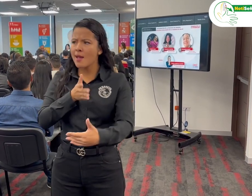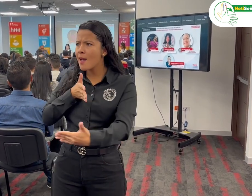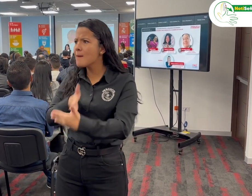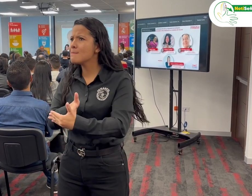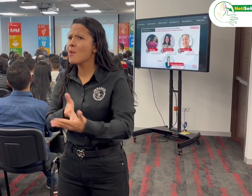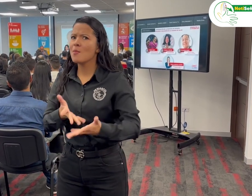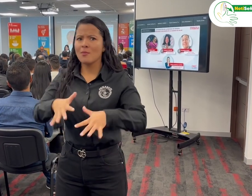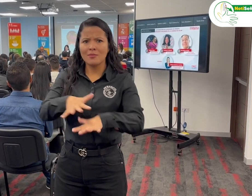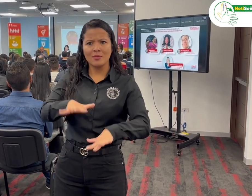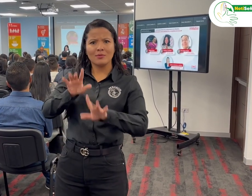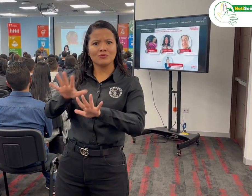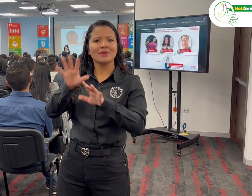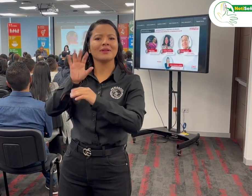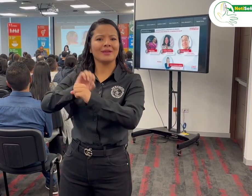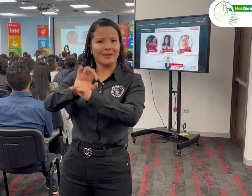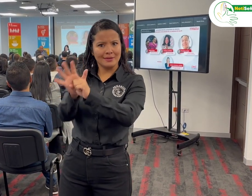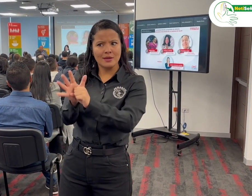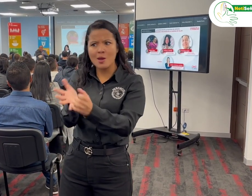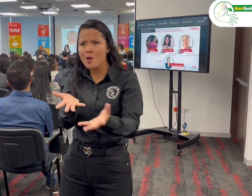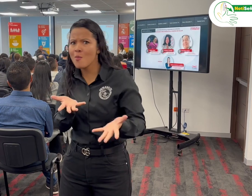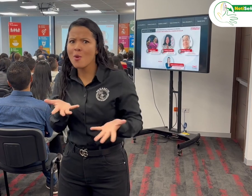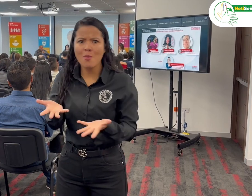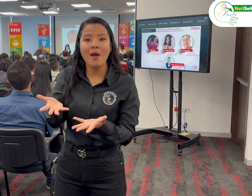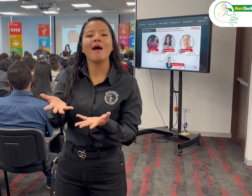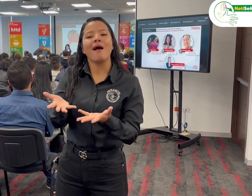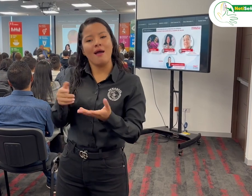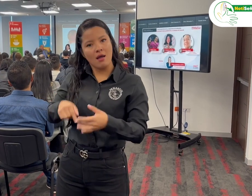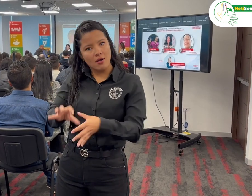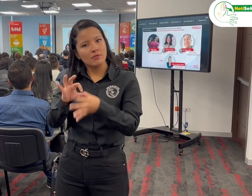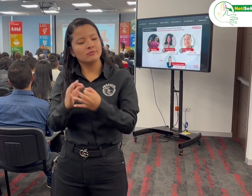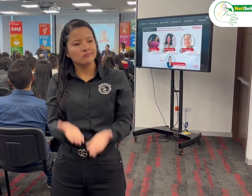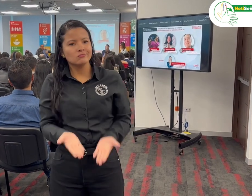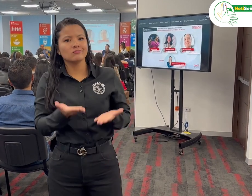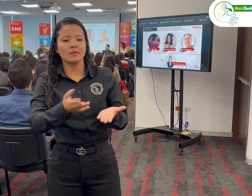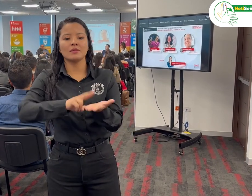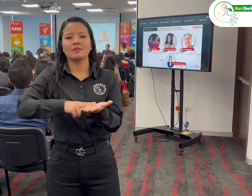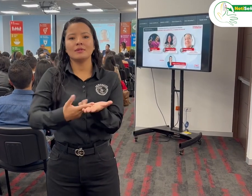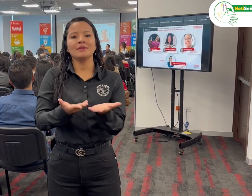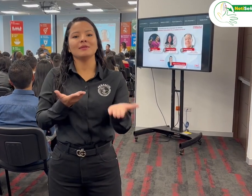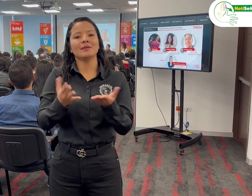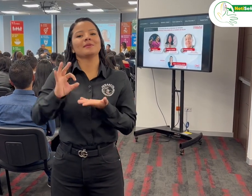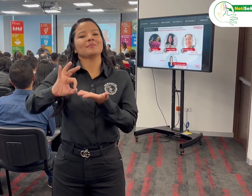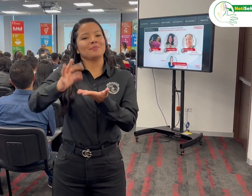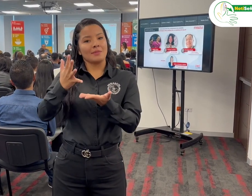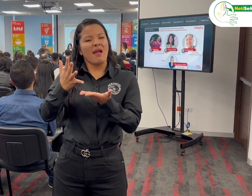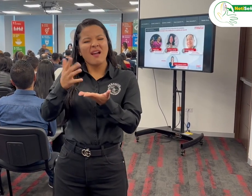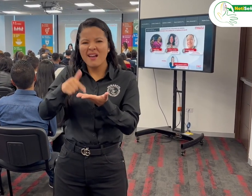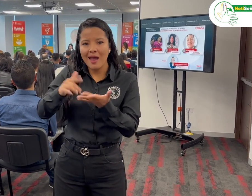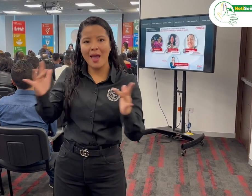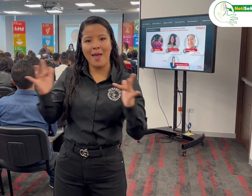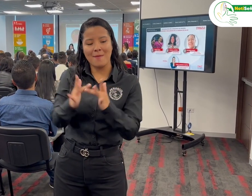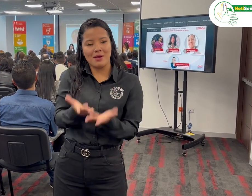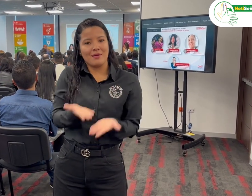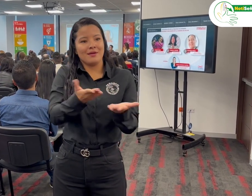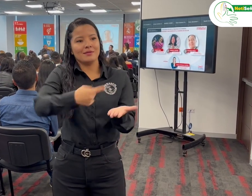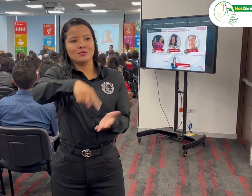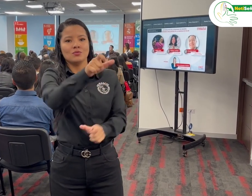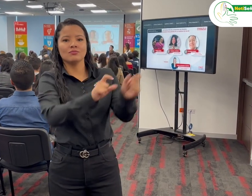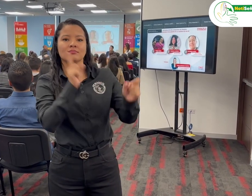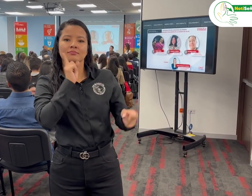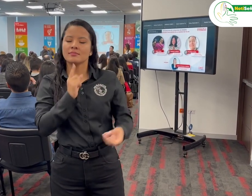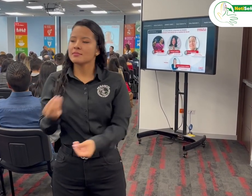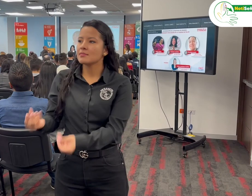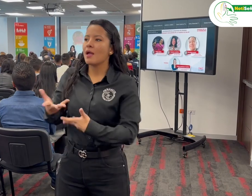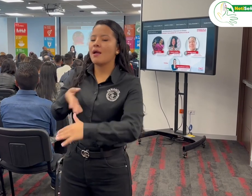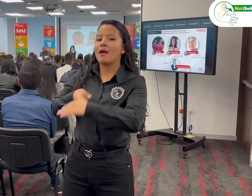la participación de FENASCOL se centró en cómo desde Claro han aportado a romper las barreras comunicativas de